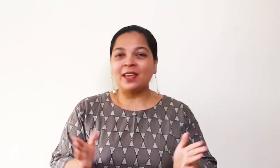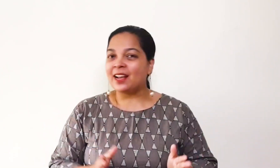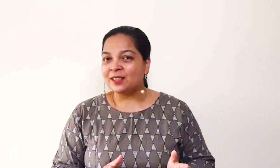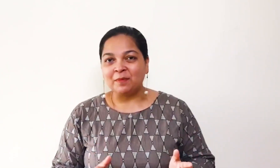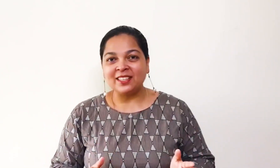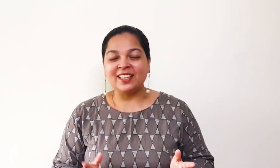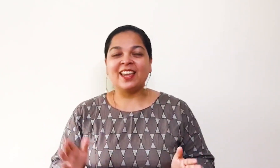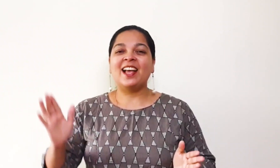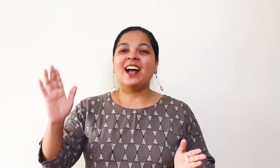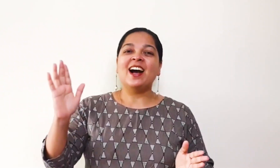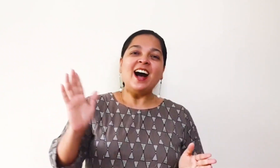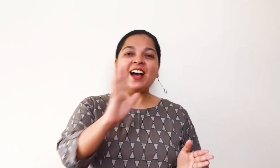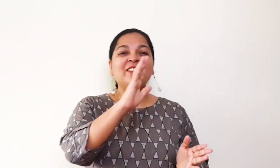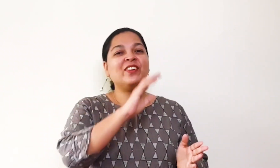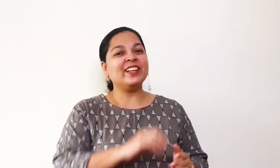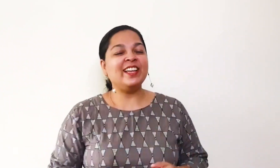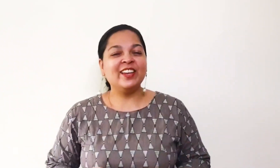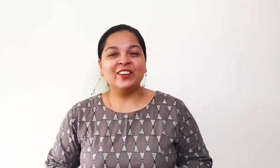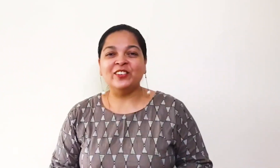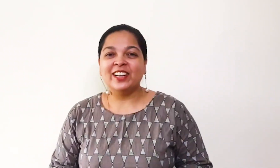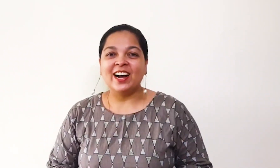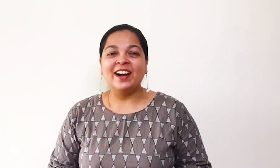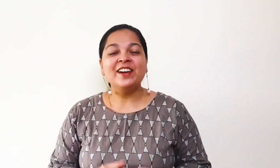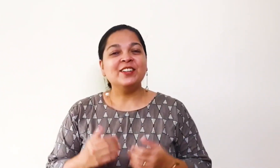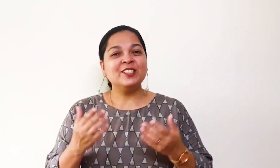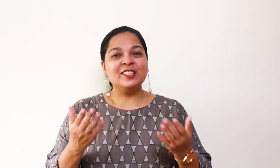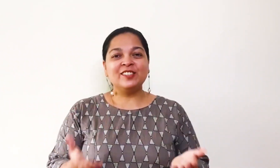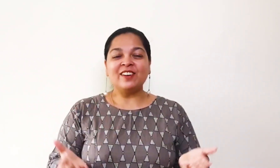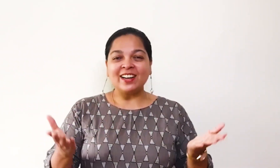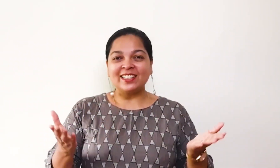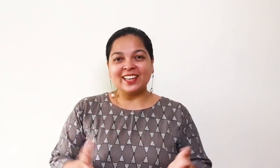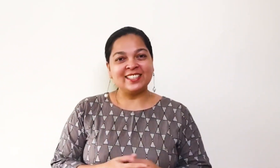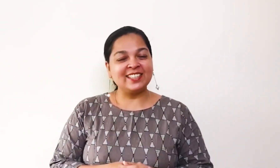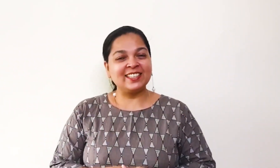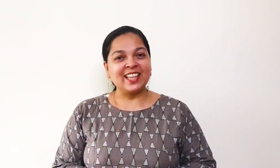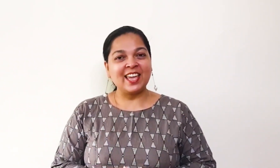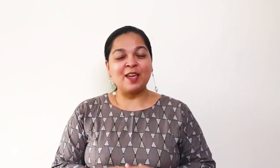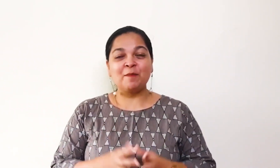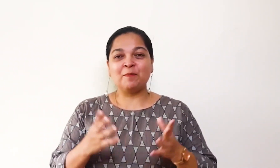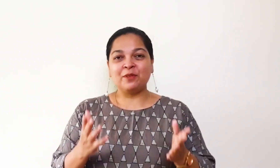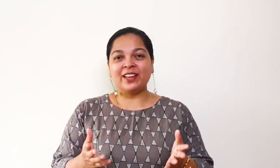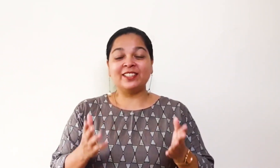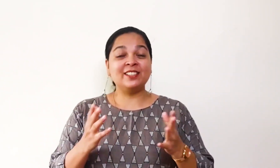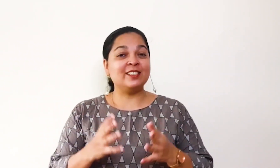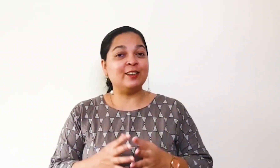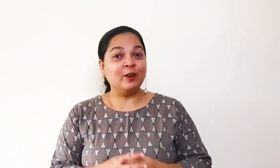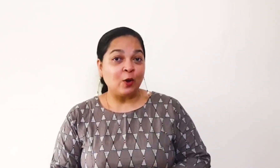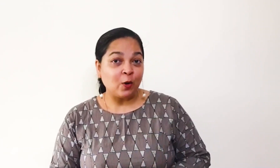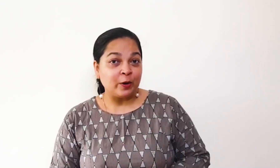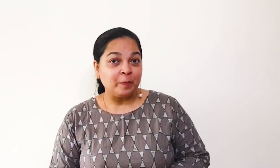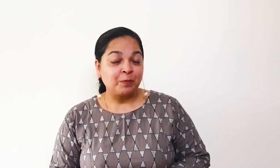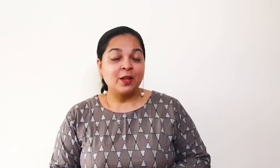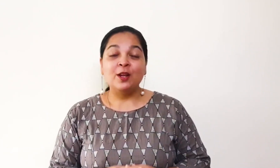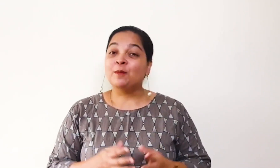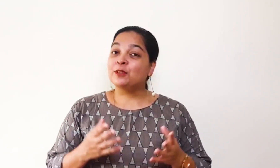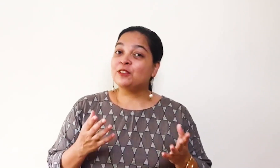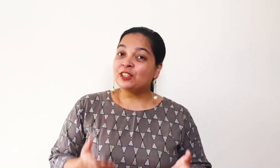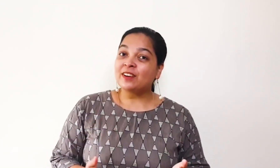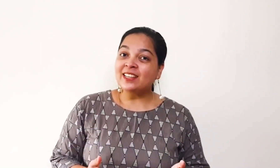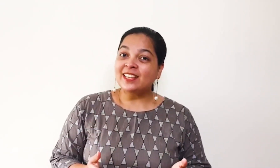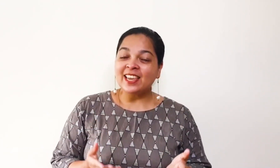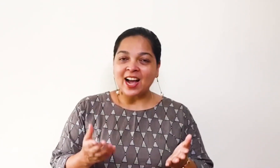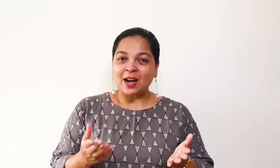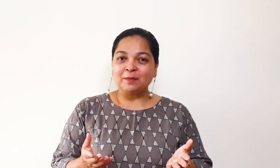ମା, ଯୋଉମାନେ ଆପଣଙ୍କର ଆଖପାଖରେ ଅଛନ୍ତି, ମୁଁ ଆପଣ ସମସ୍ତଙ୍କୁ ସ୍ୱାଗତ କରୁଛି। ପ୍ରେଜ୍ ଦ ଲର୍ଡ।